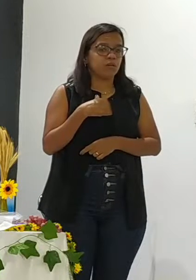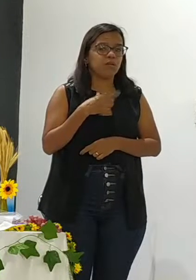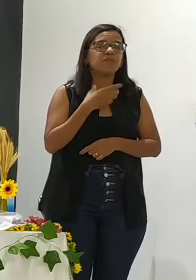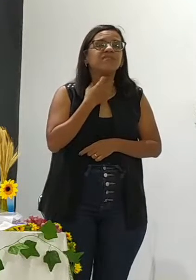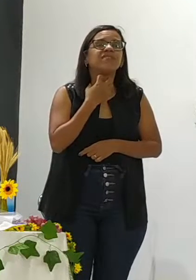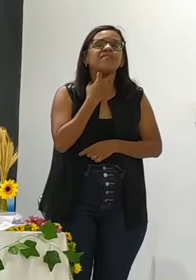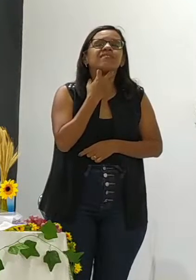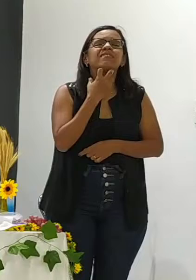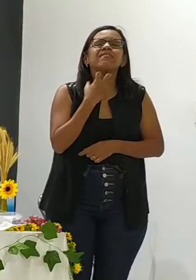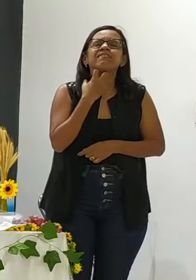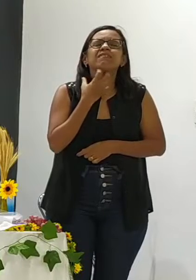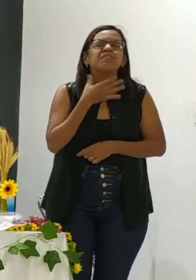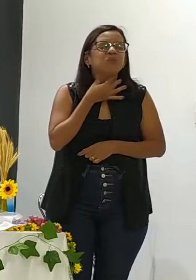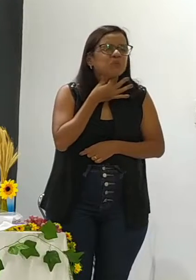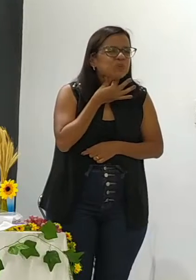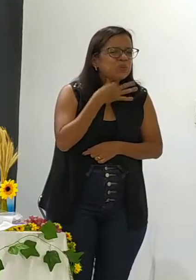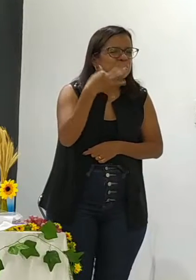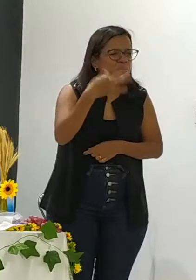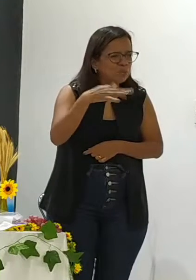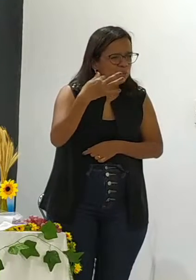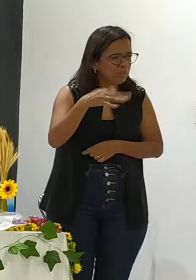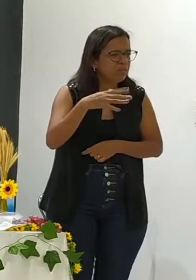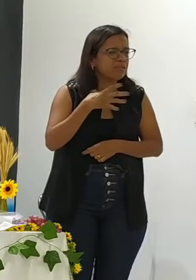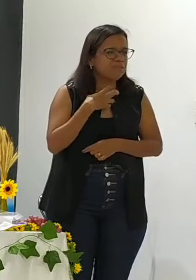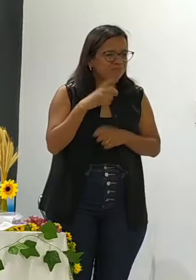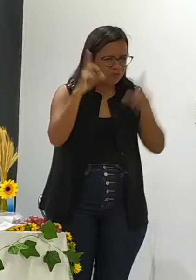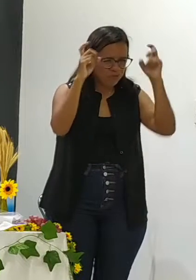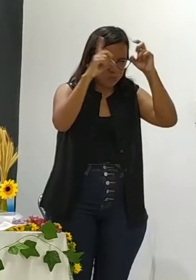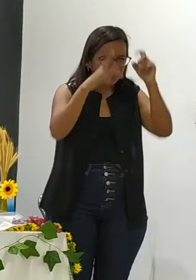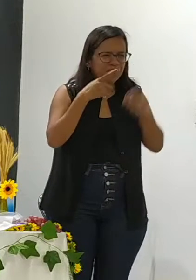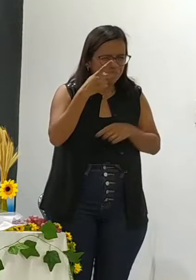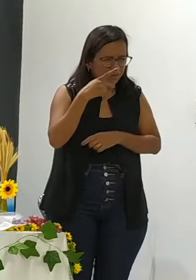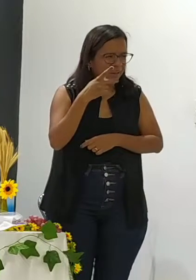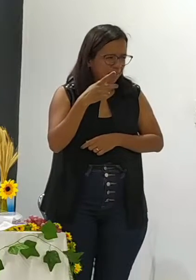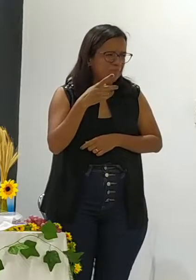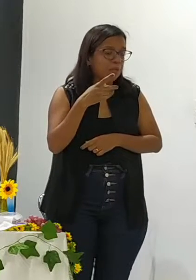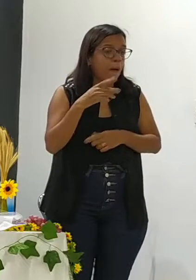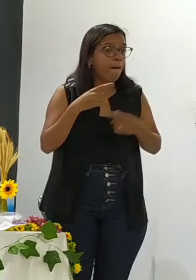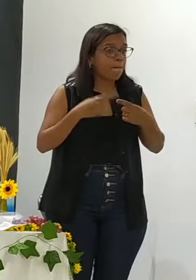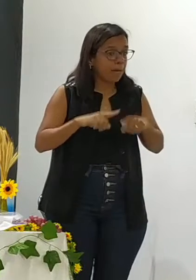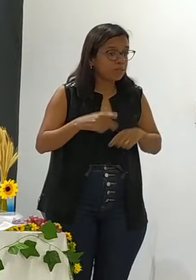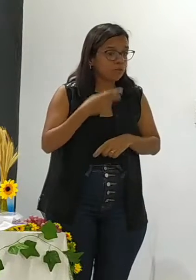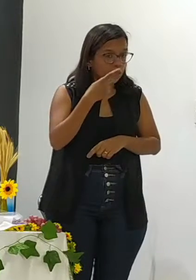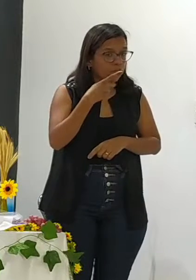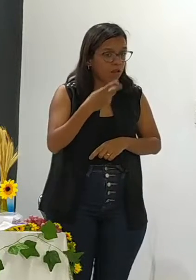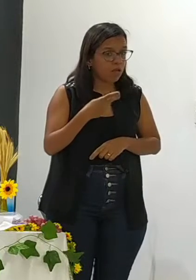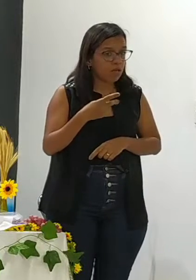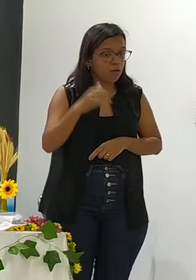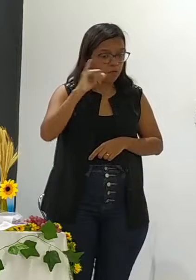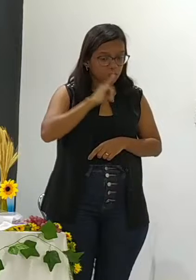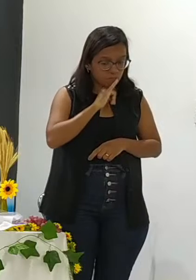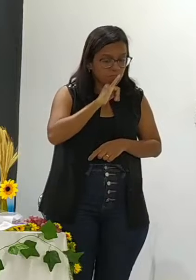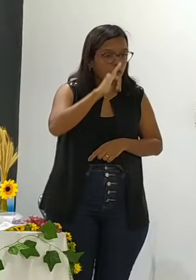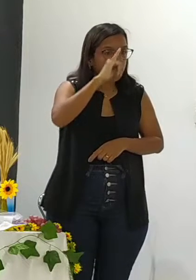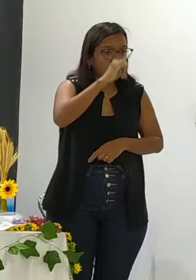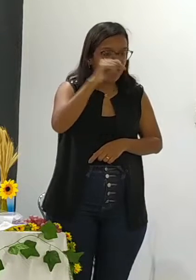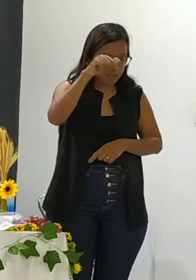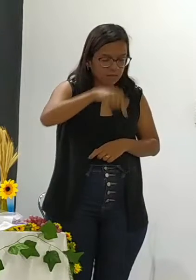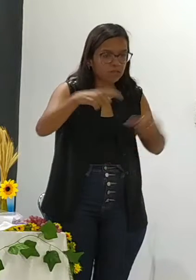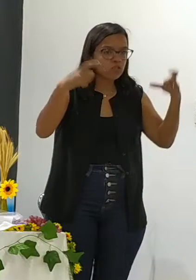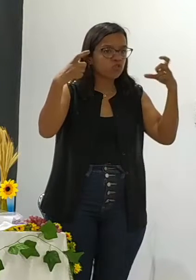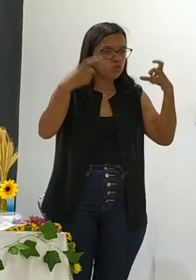voz rouca, ainda que eu estou com um pouco de dificuldade de falar, mas eu quero dizer para você, eu vim como profeta nessa noite aqui nesse